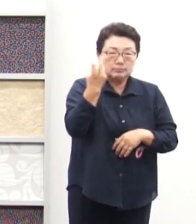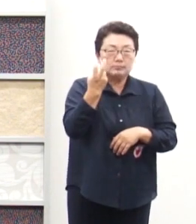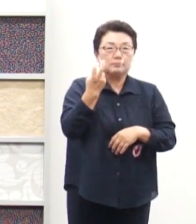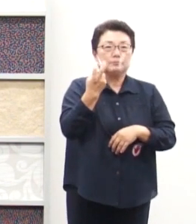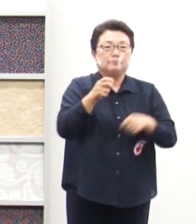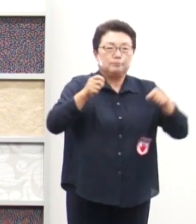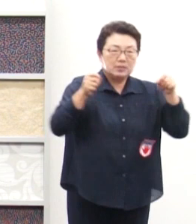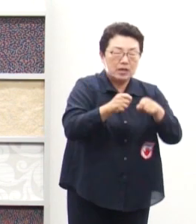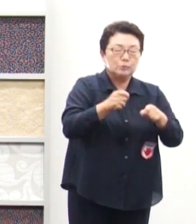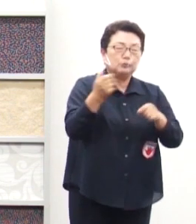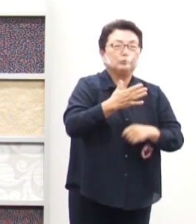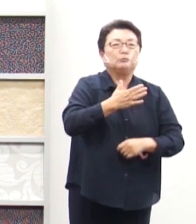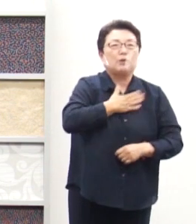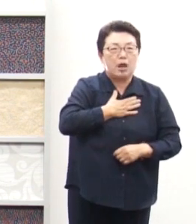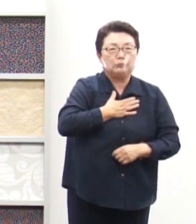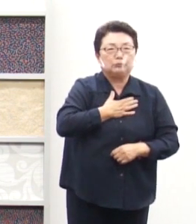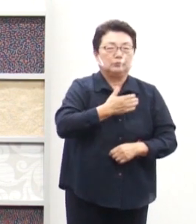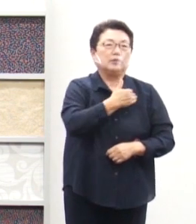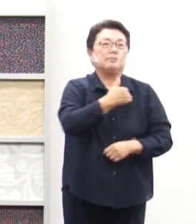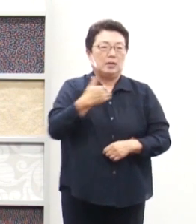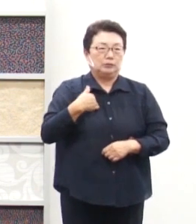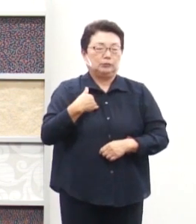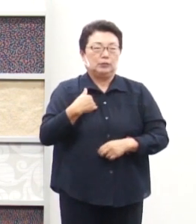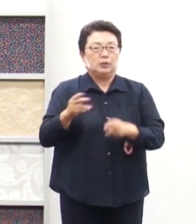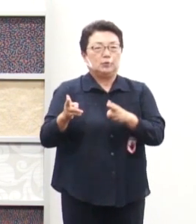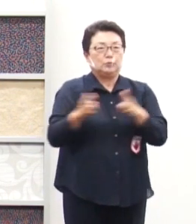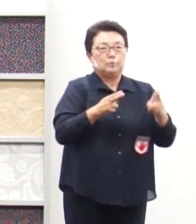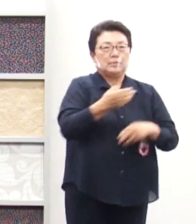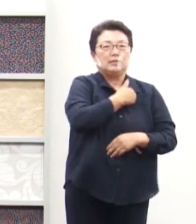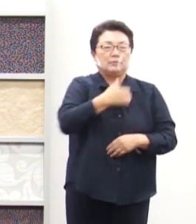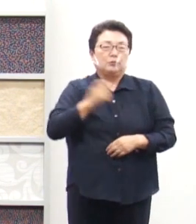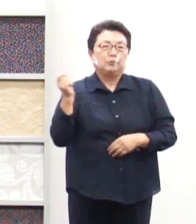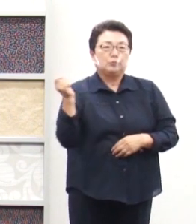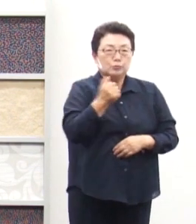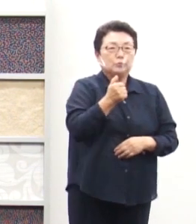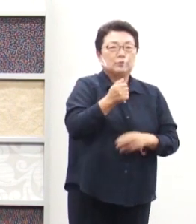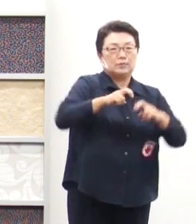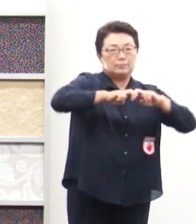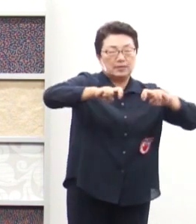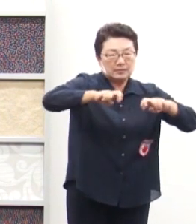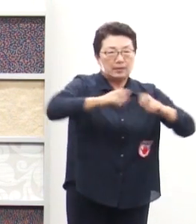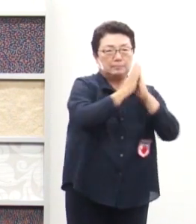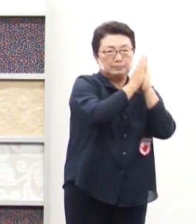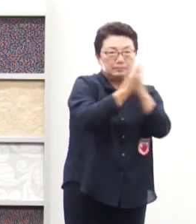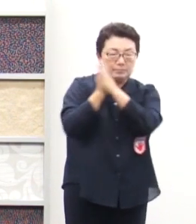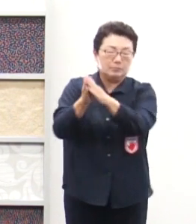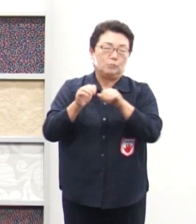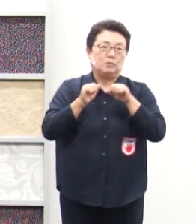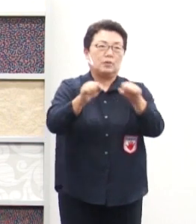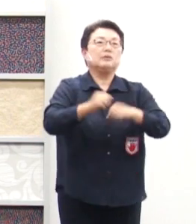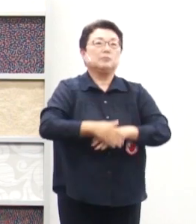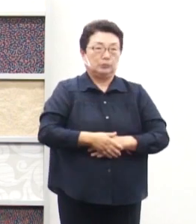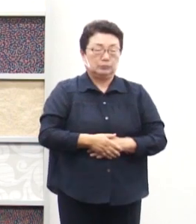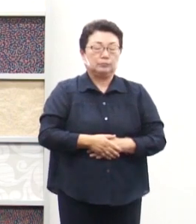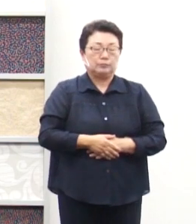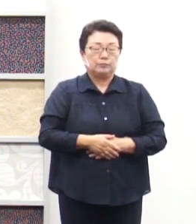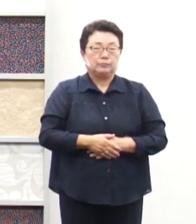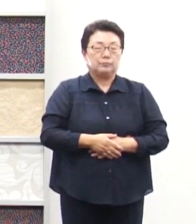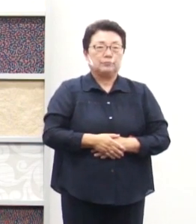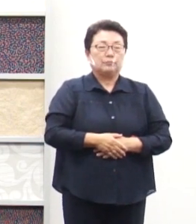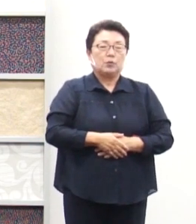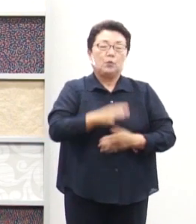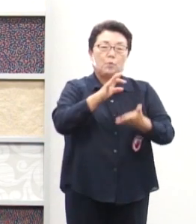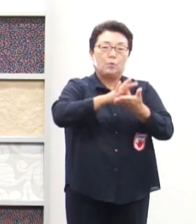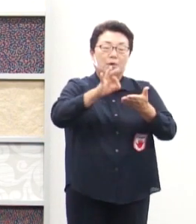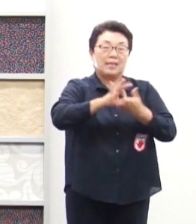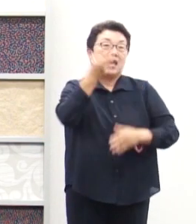縮することが可能になります。準備が整い次第、可及的速やかに運用を開始いたします。なお、これに要する経